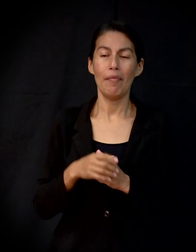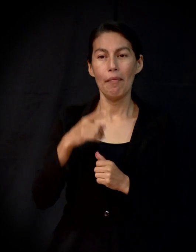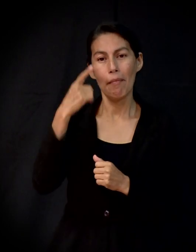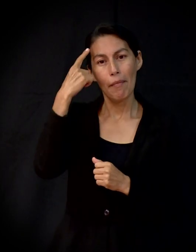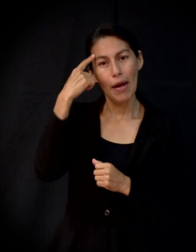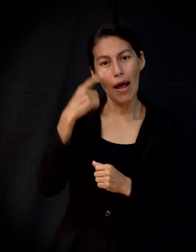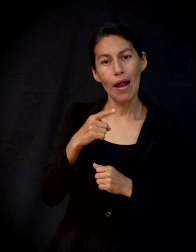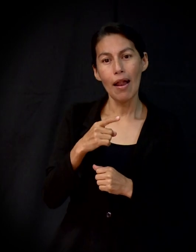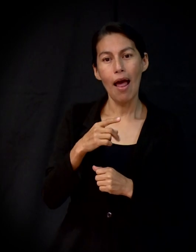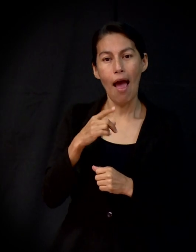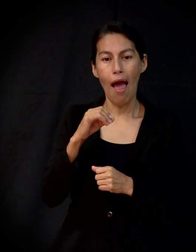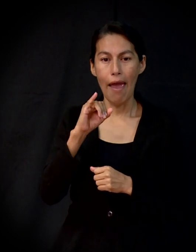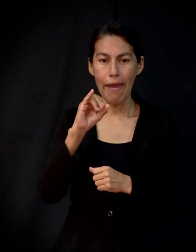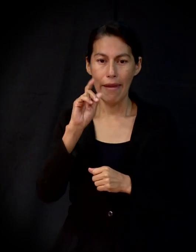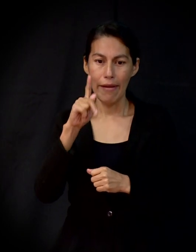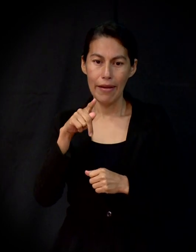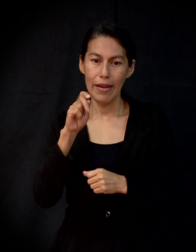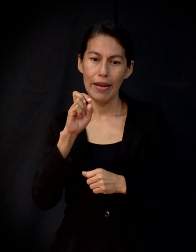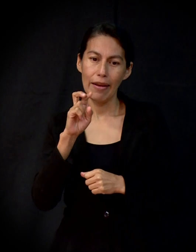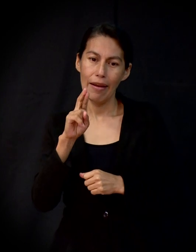para contemplar